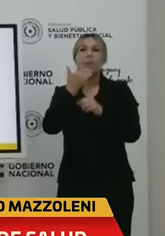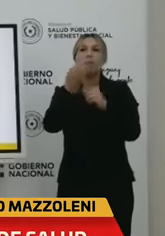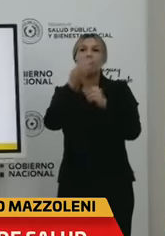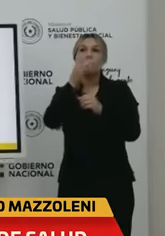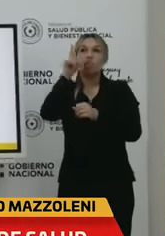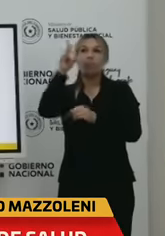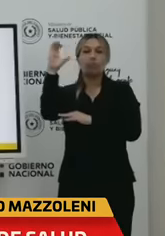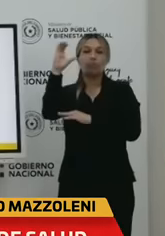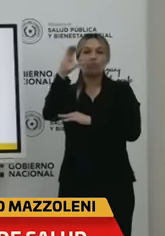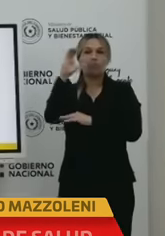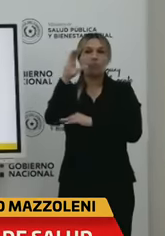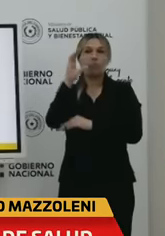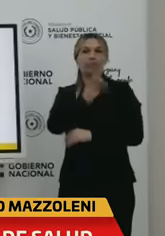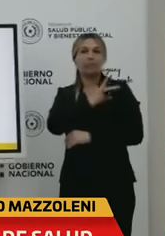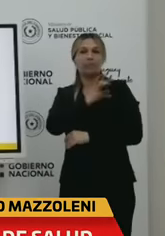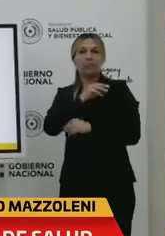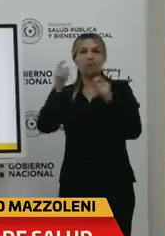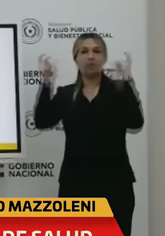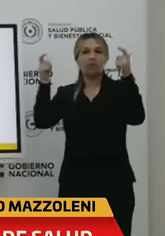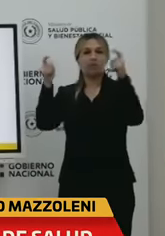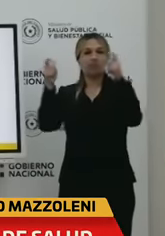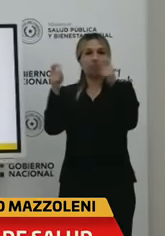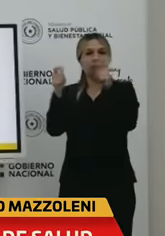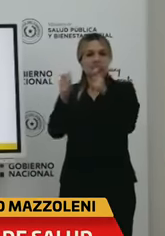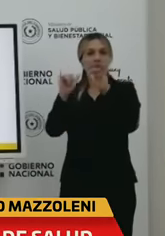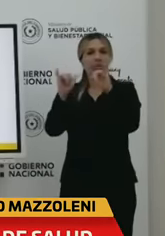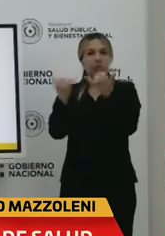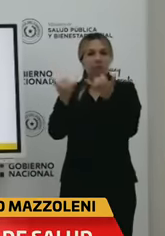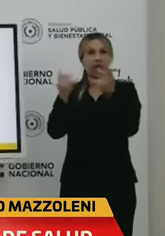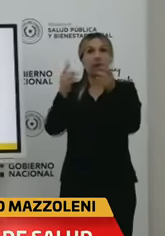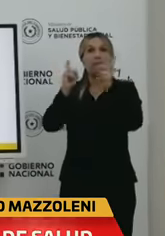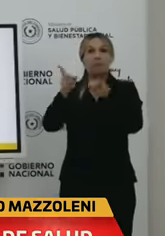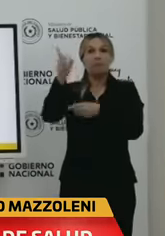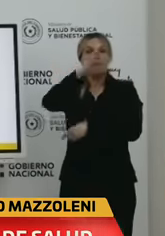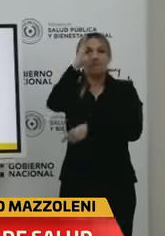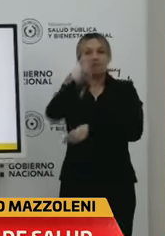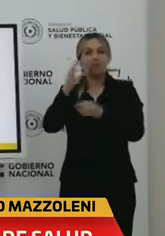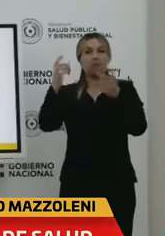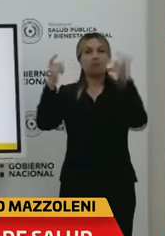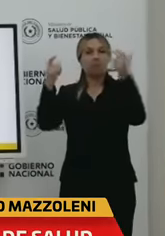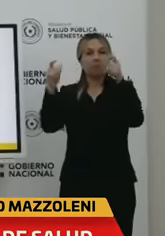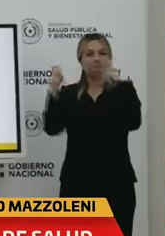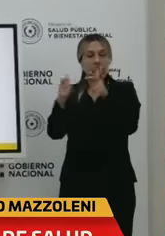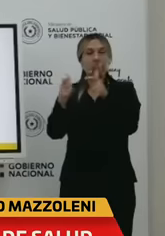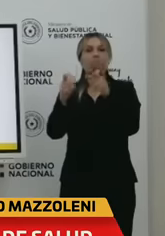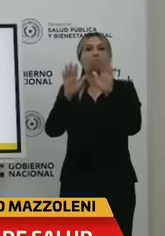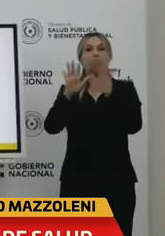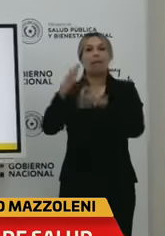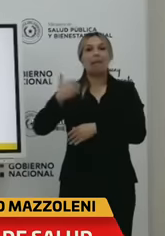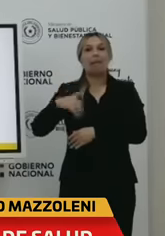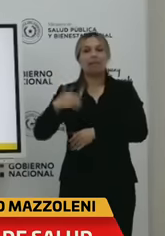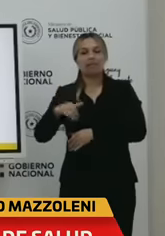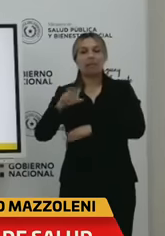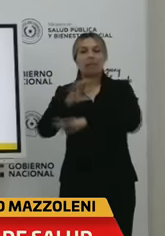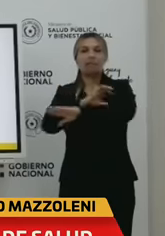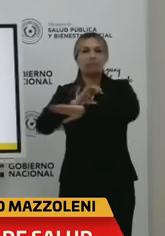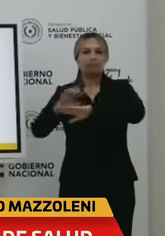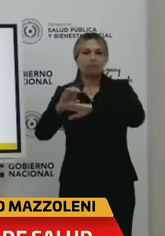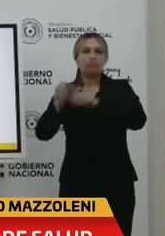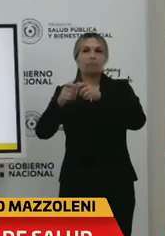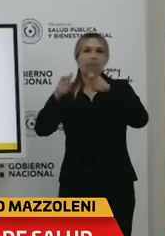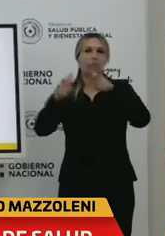Colombia, como Chile, también un poco más modestamente en Brasil. Todavía hay otros países como Argentina que siguen en